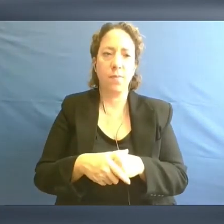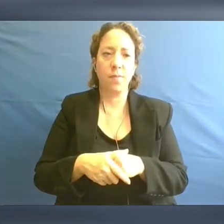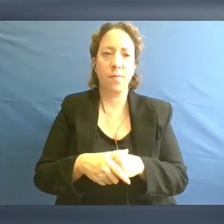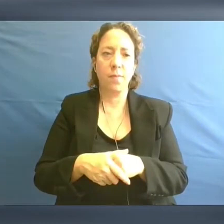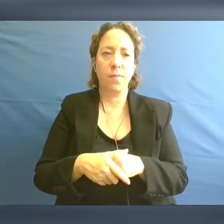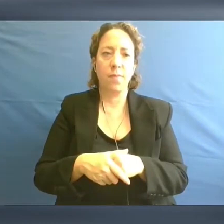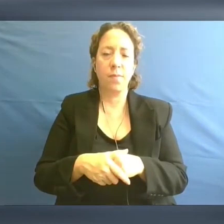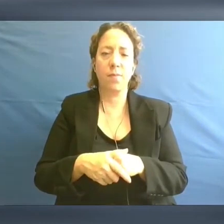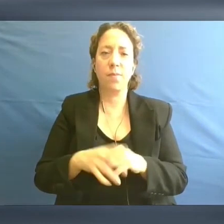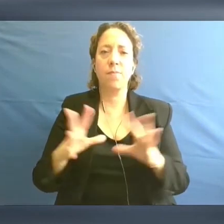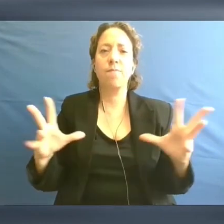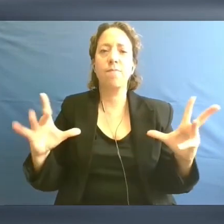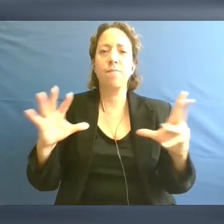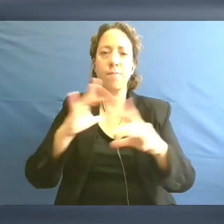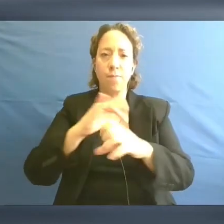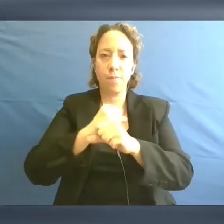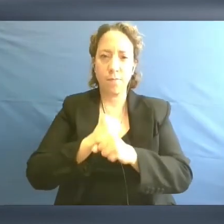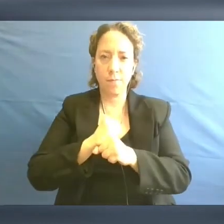Pour conclure,